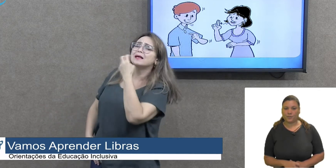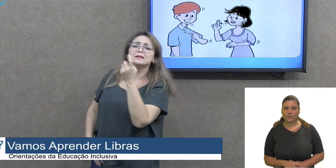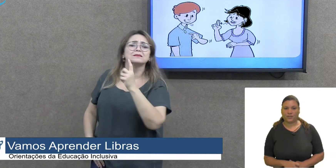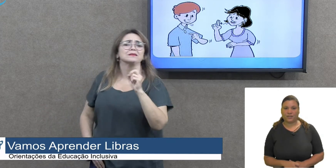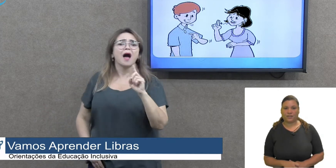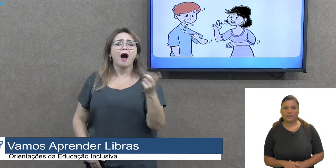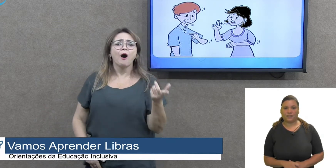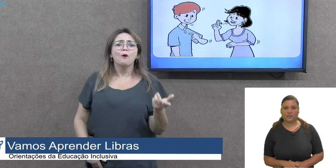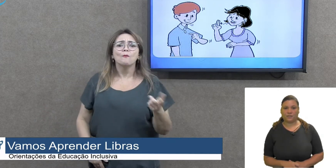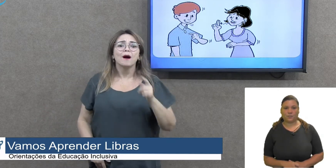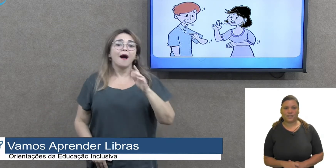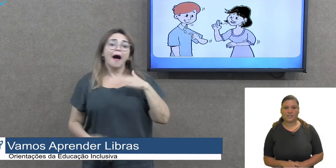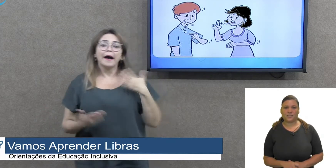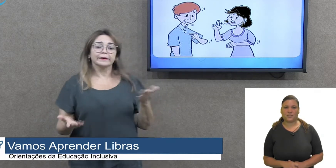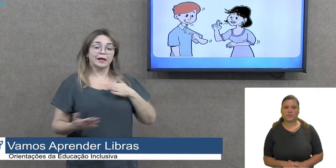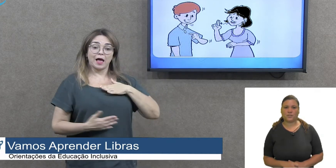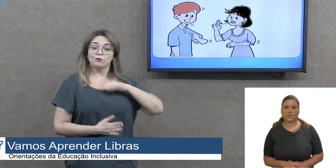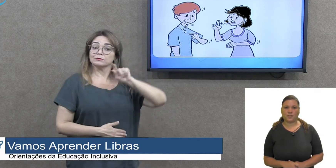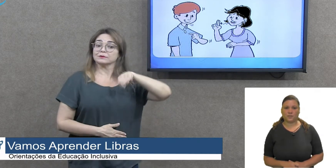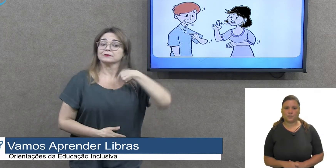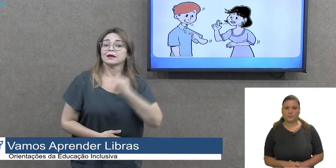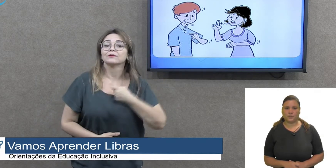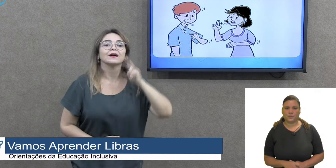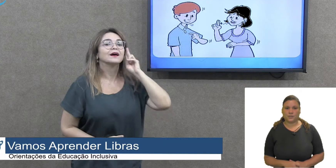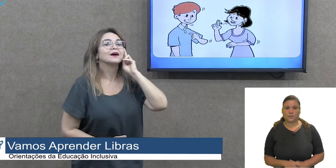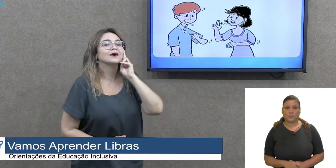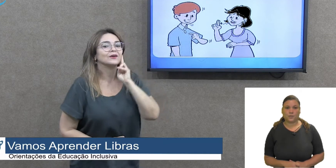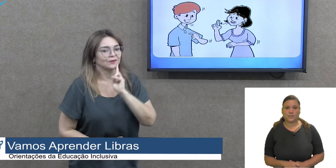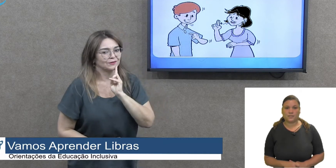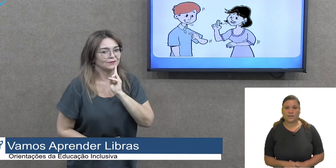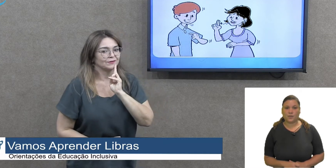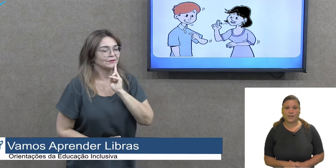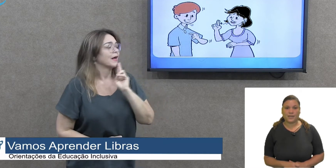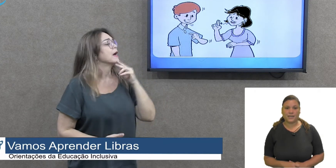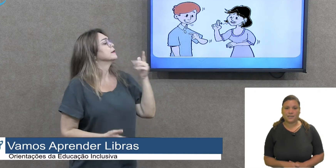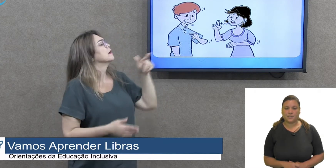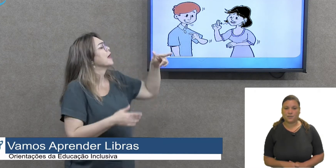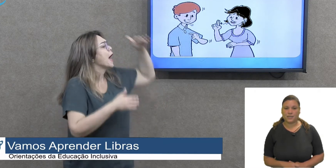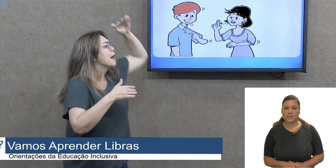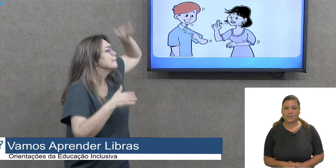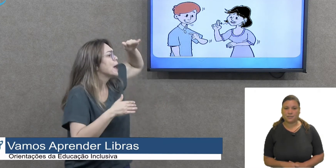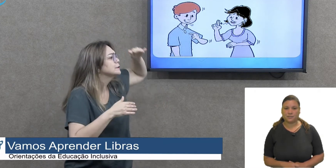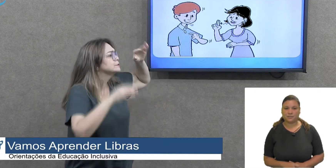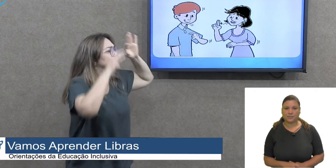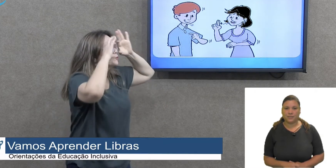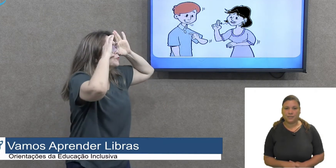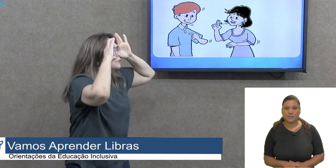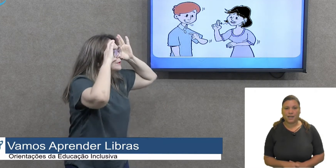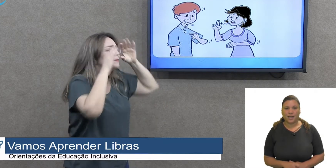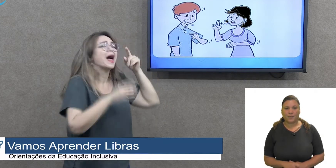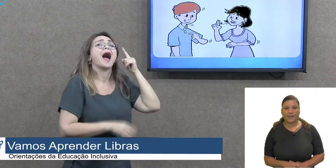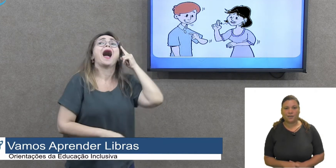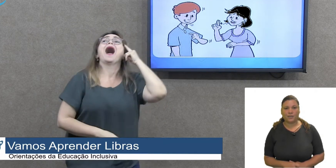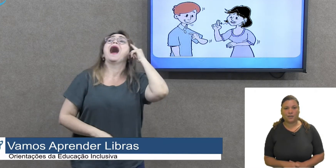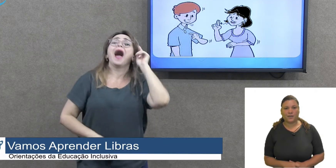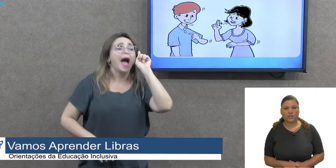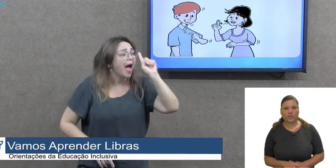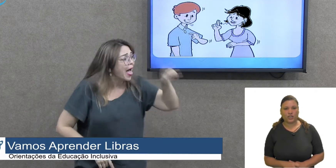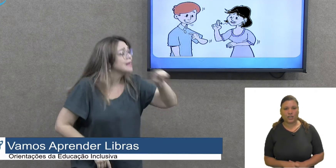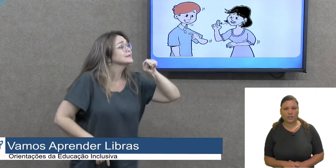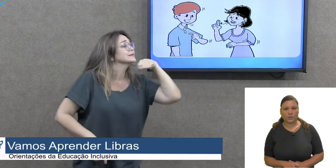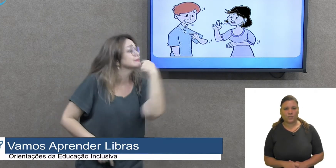Exemplo, a pessoa fica gritando, não precisa disso não. O meu sinal é esse, Heloísa. Sabe, aquela